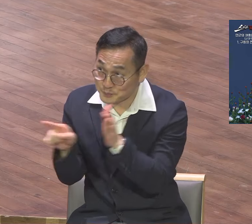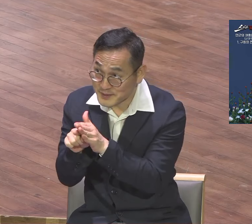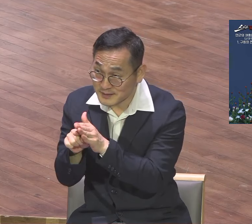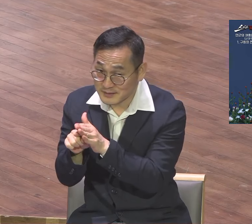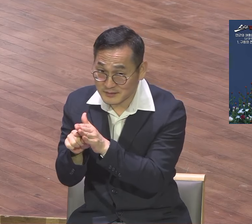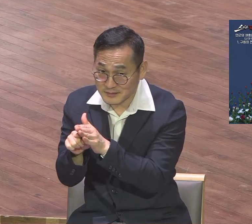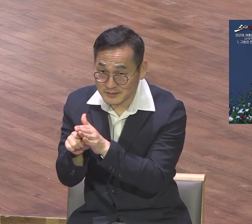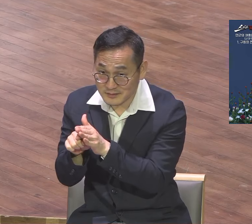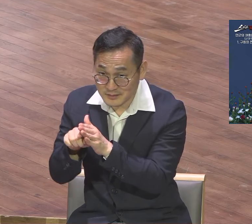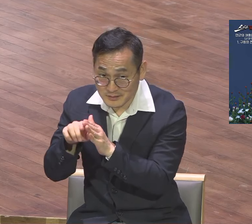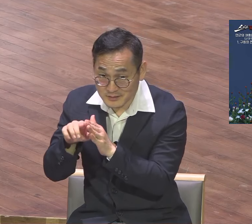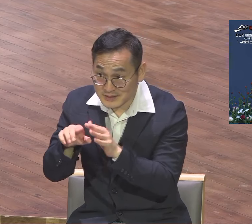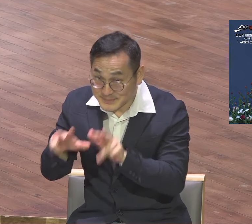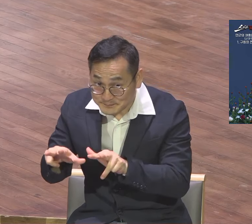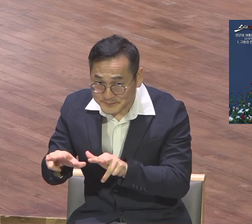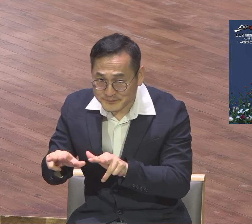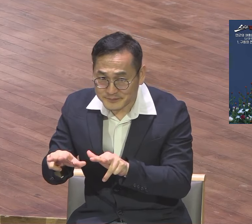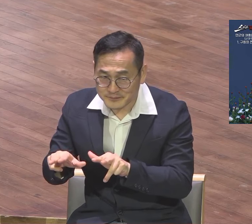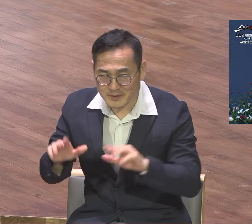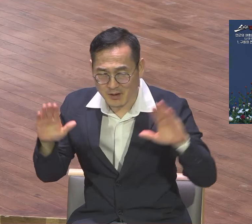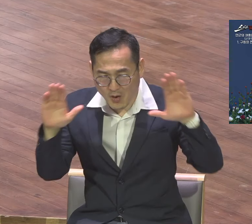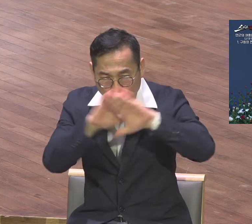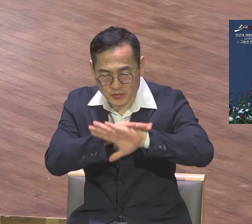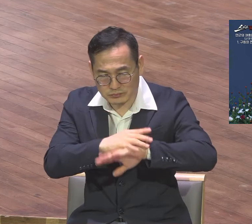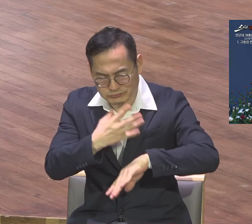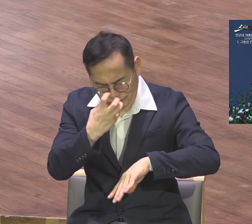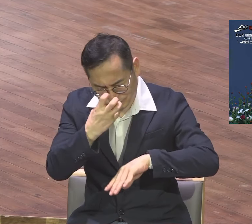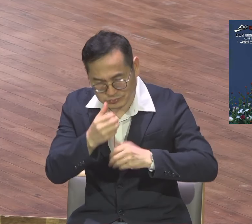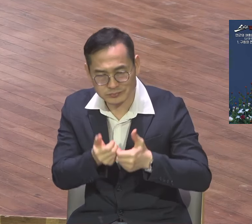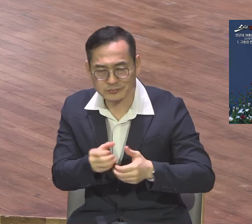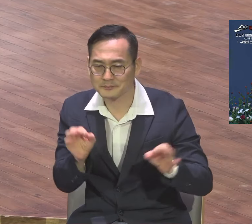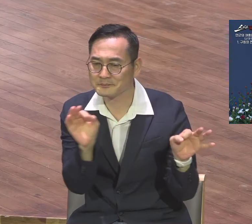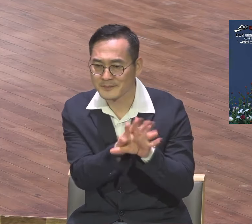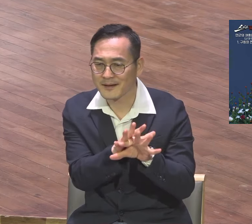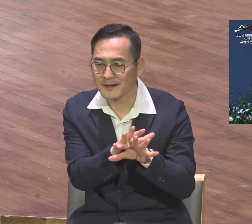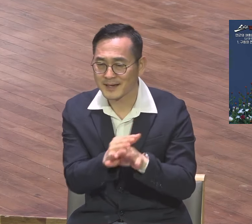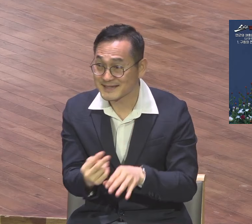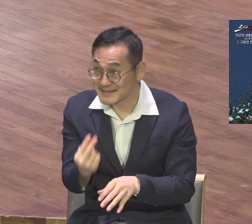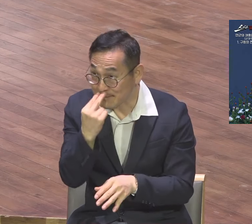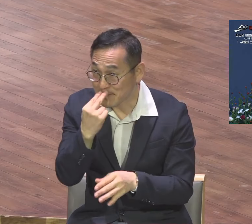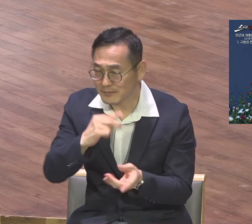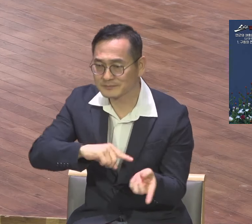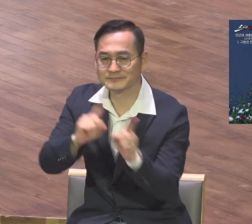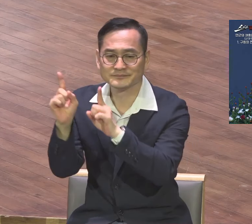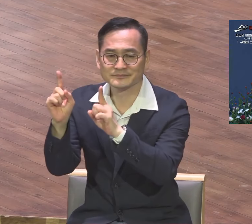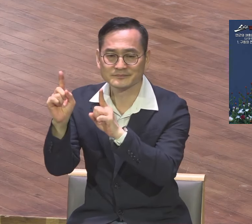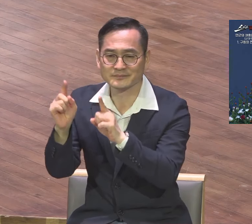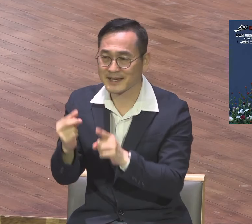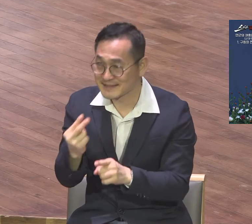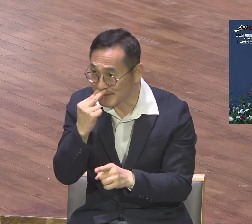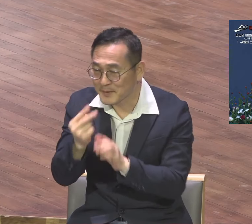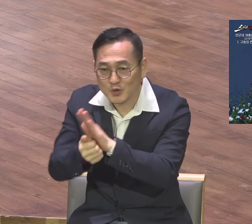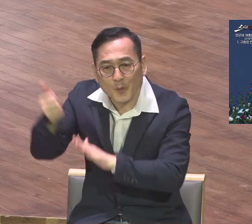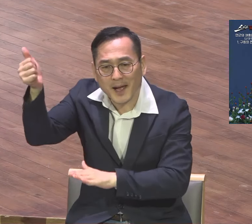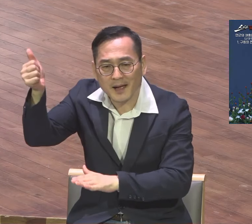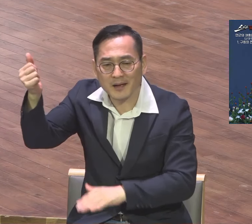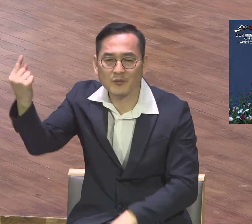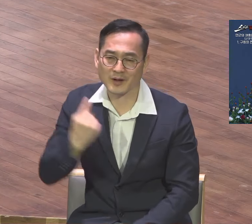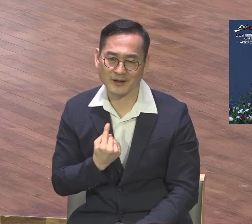순간에 인생의 이 허감이 다 물러가고 생명이 임하는 삶의 소망이 생기게 되어 있다 이